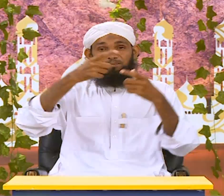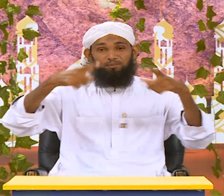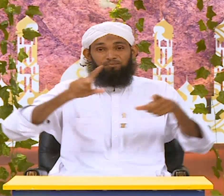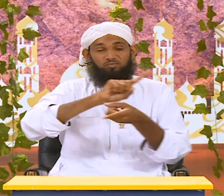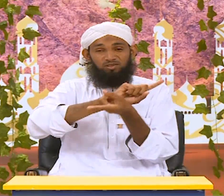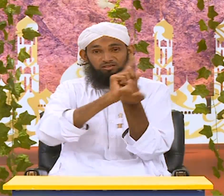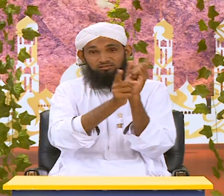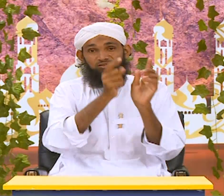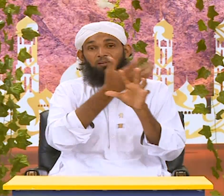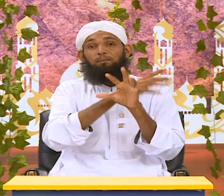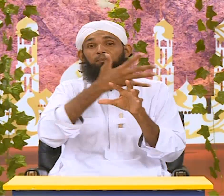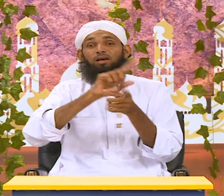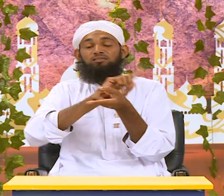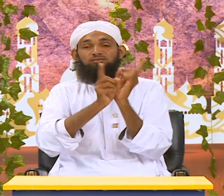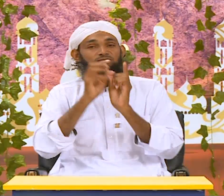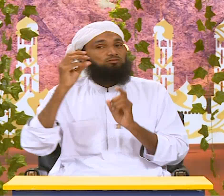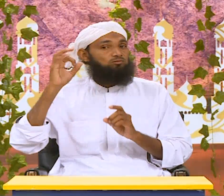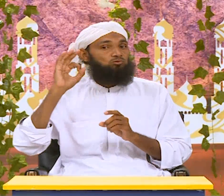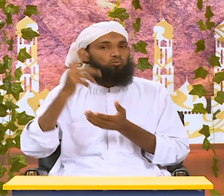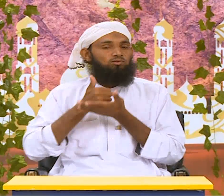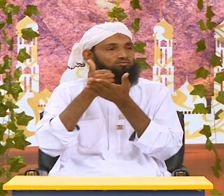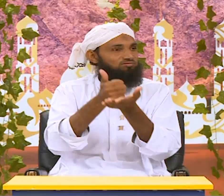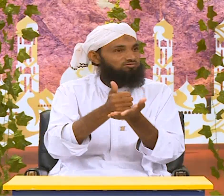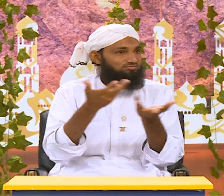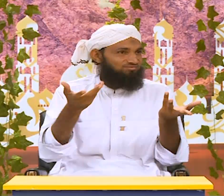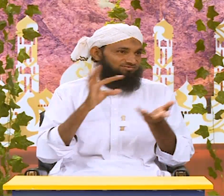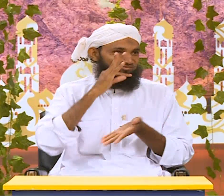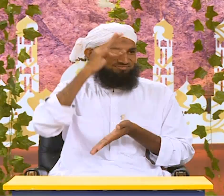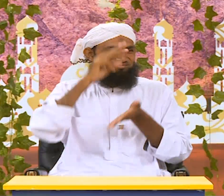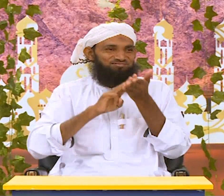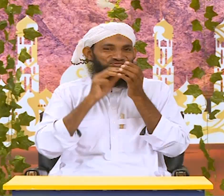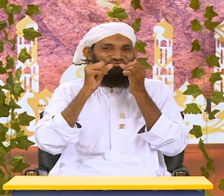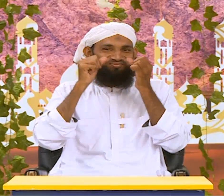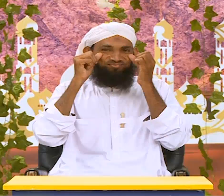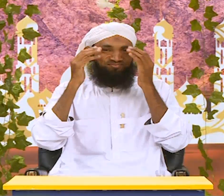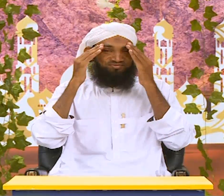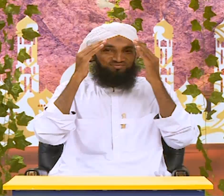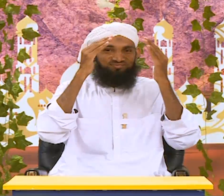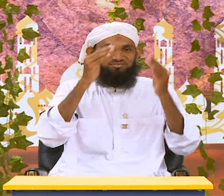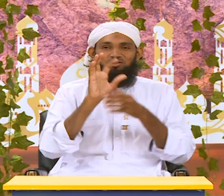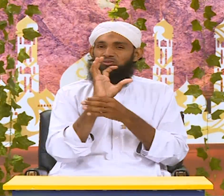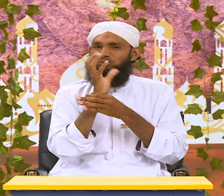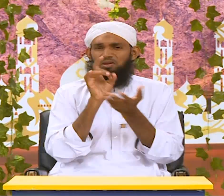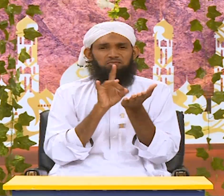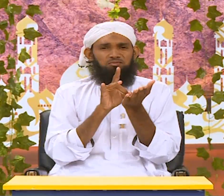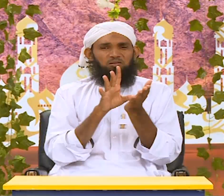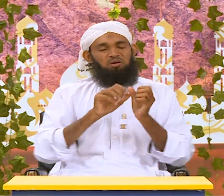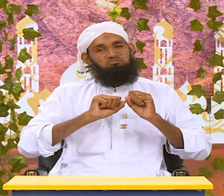سونے کے بنا دیے جائیں۔ اس کے باوجود آپ صلی اللہ علیہ وآلہ وصحبہ وسلم کی دنیا سے بے رغبتی صد مرحبا۔ آپ